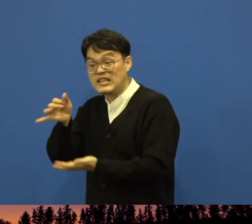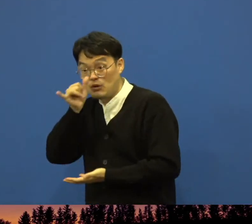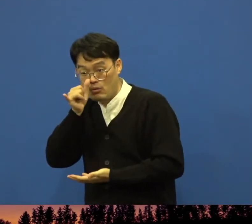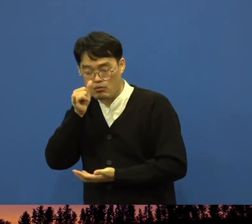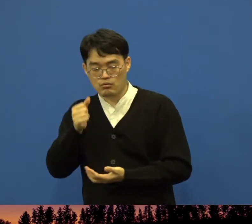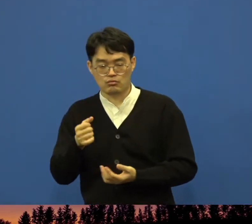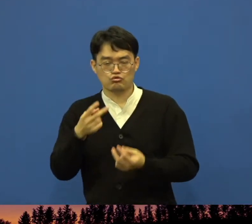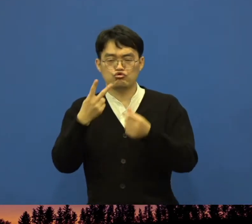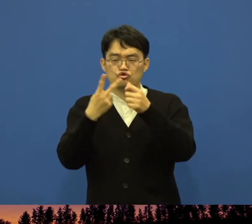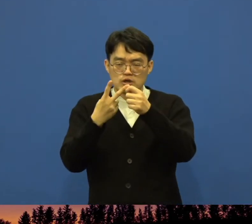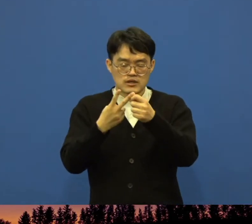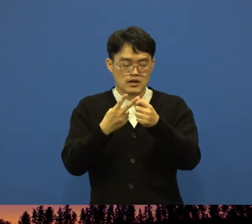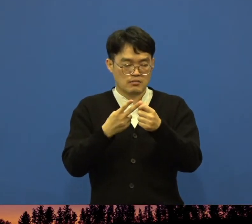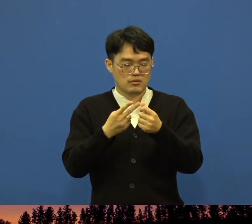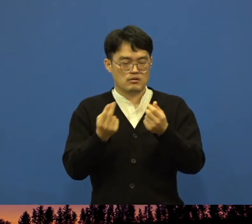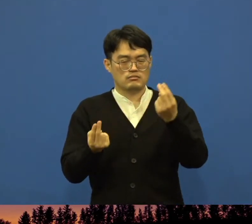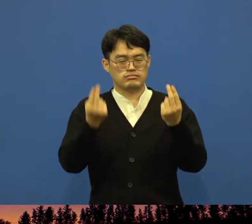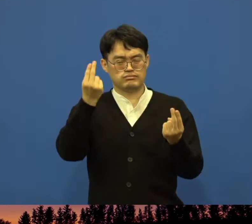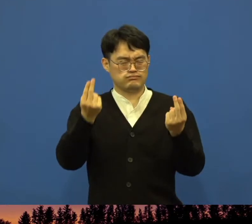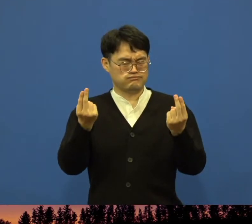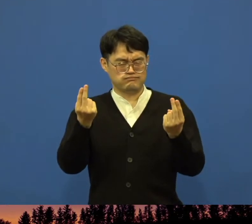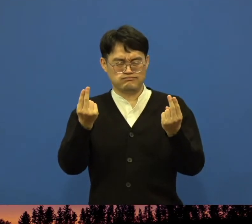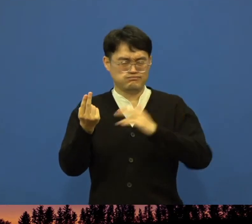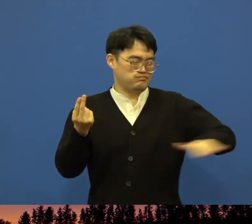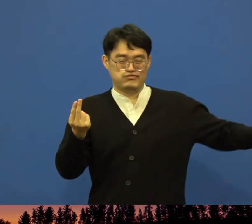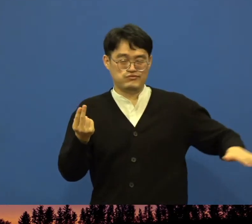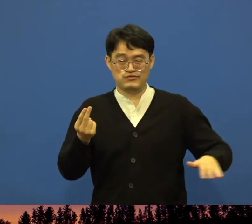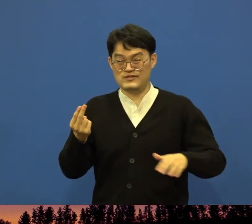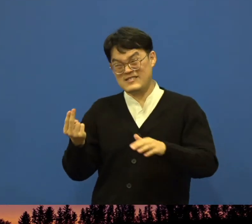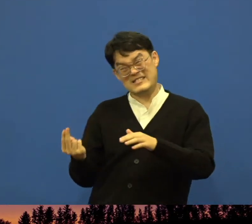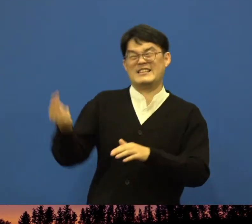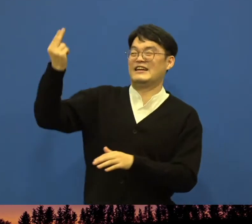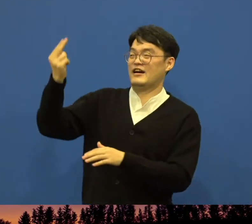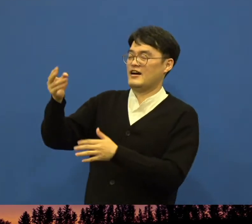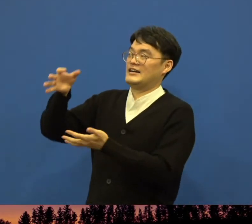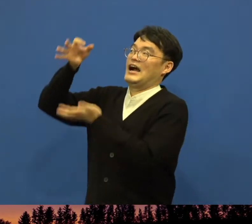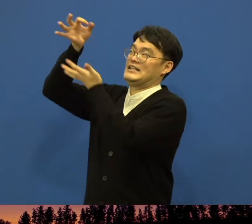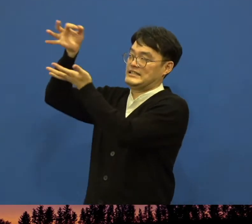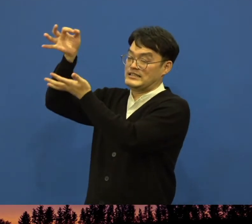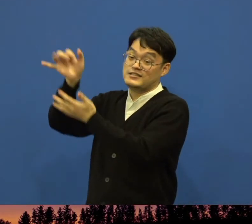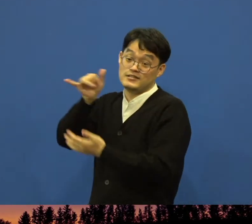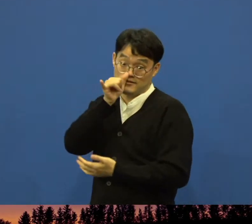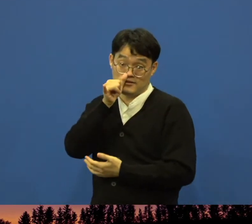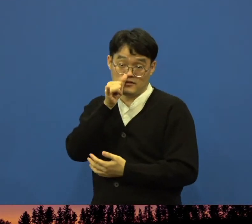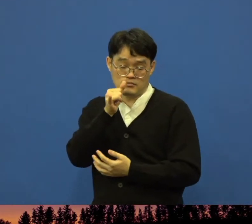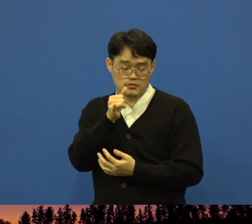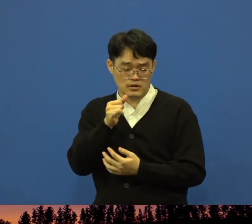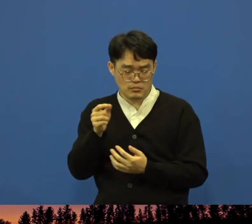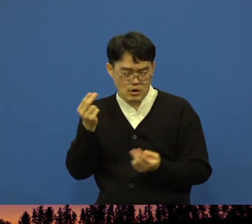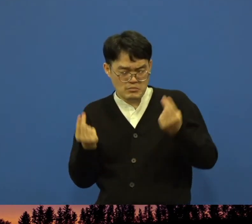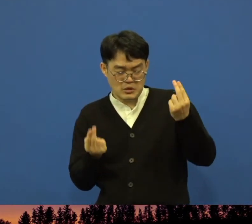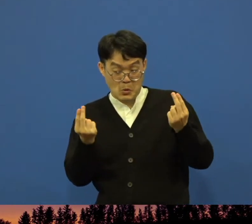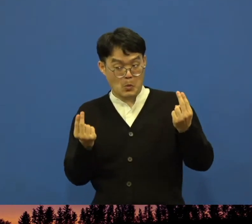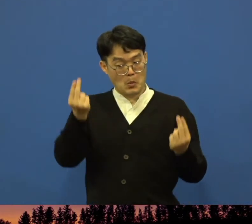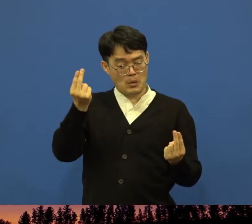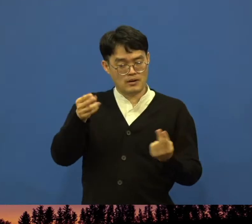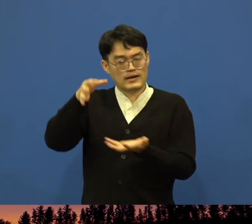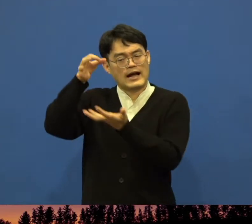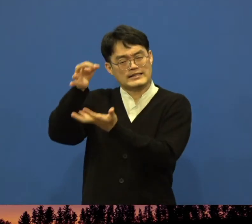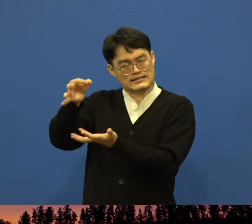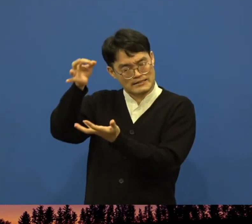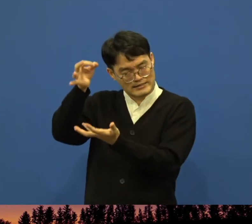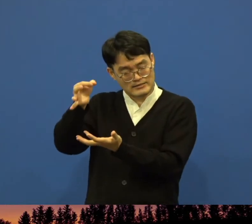상대적인 가치는 가치가 있어요. 그런데 어떤 것과 비교해서 낮긴 하지만 또 다른